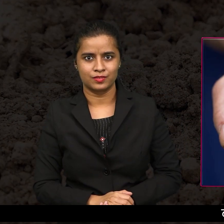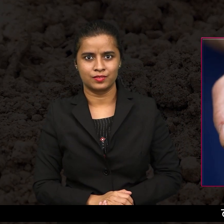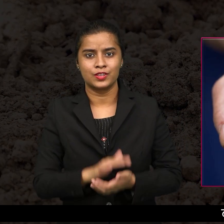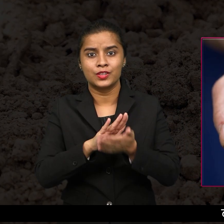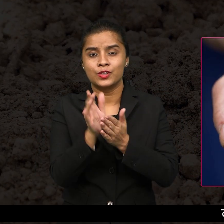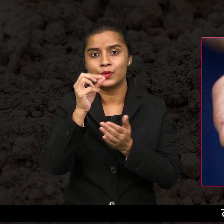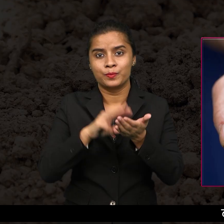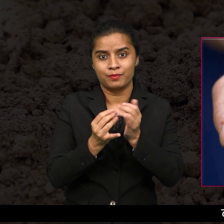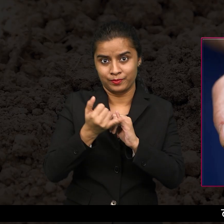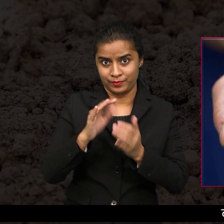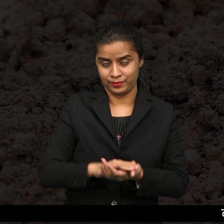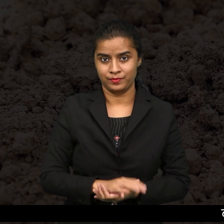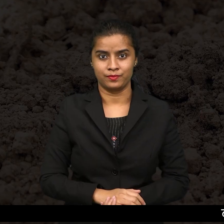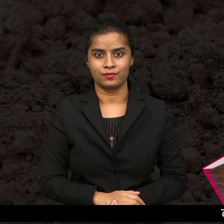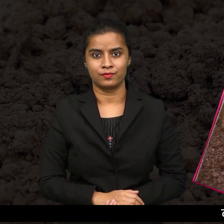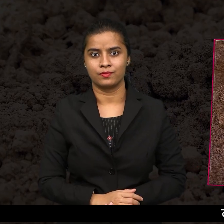बुरशी,